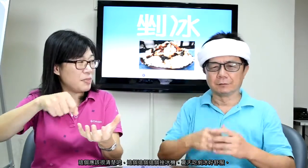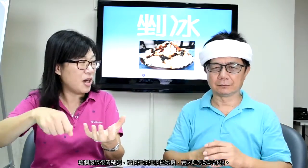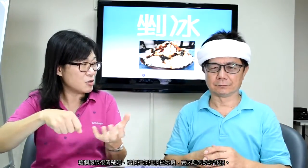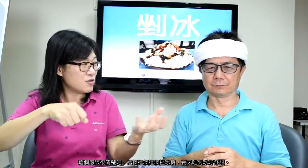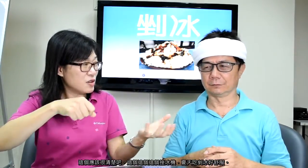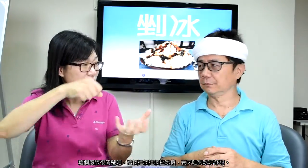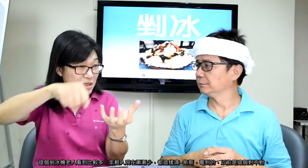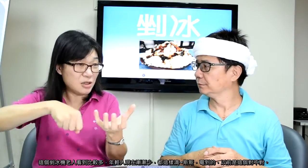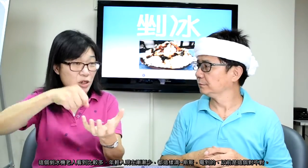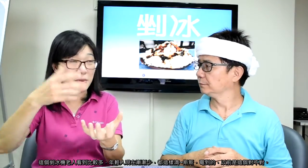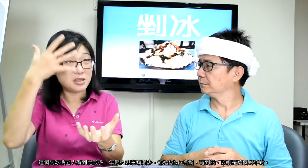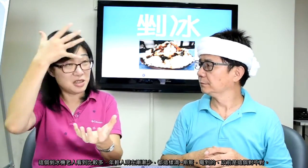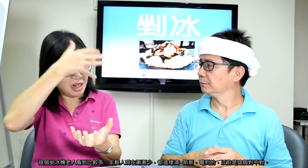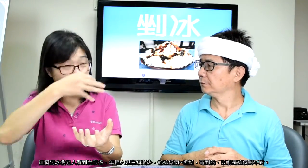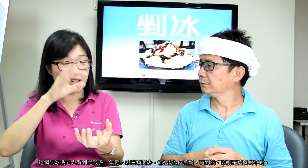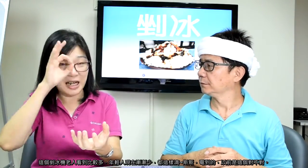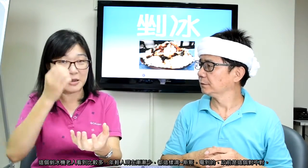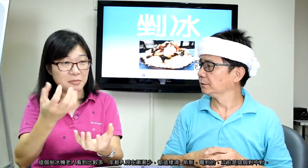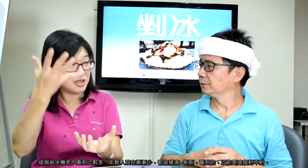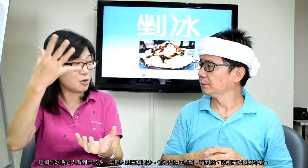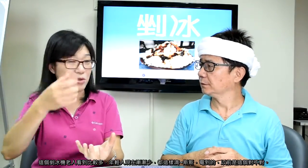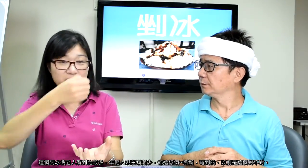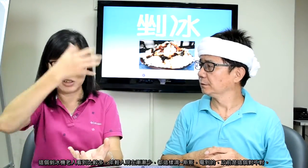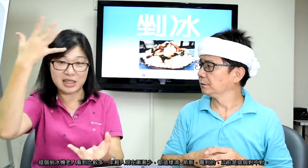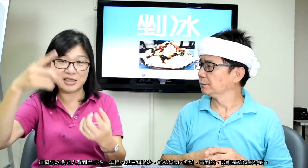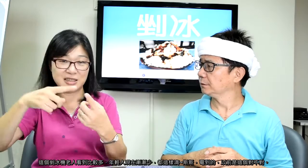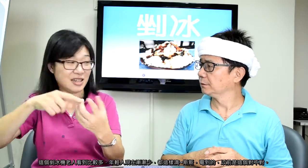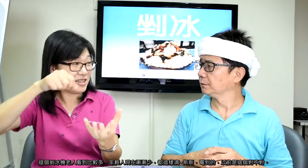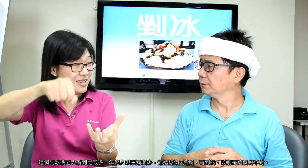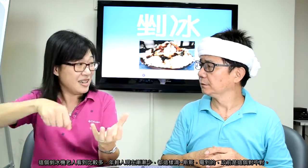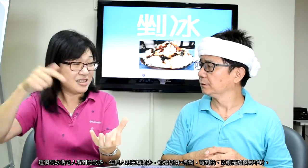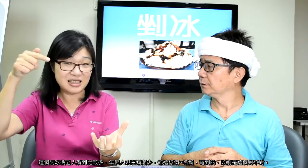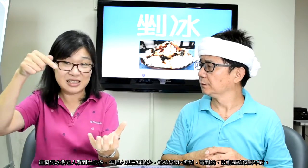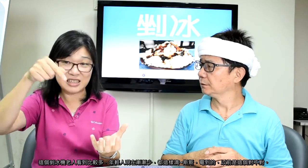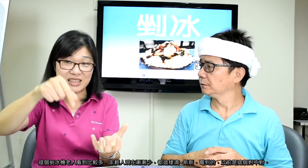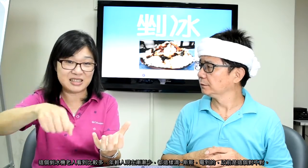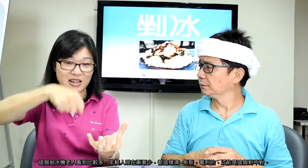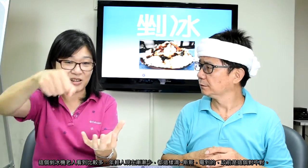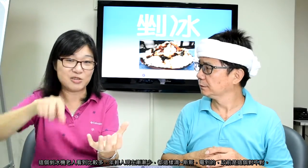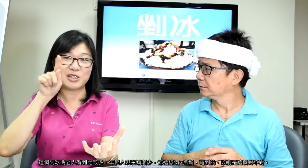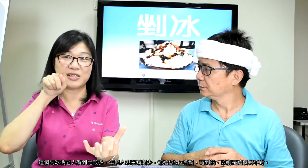冰好舒服。这个串冰机老人看到比较多，年轻人现在渐渐少，都这样